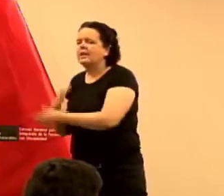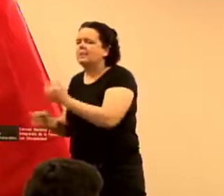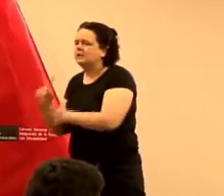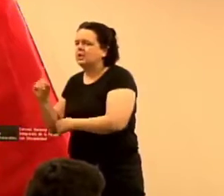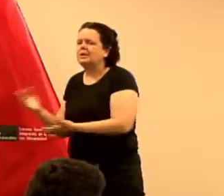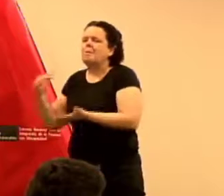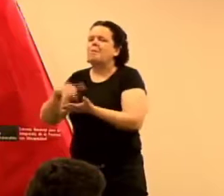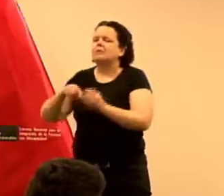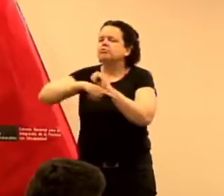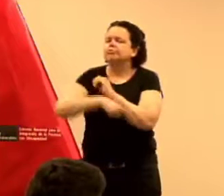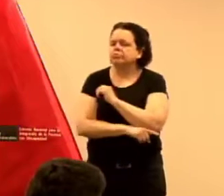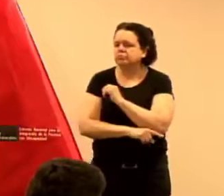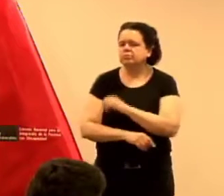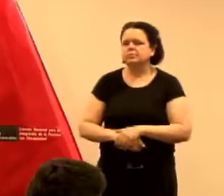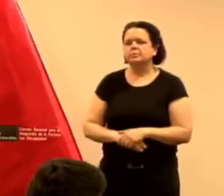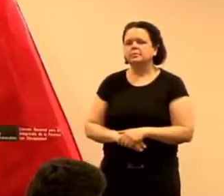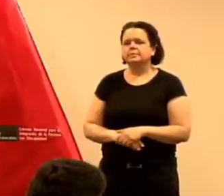discapacidad.